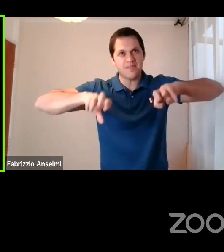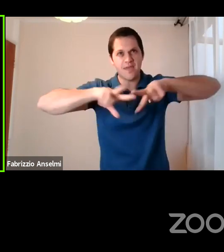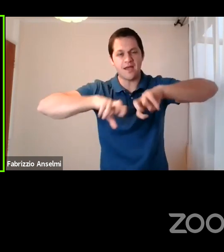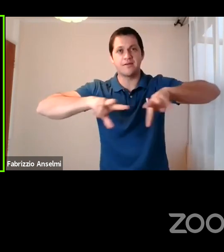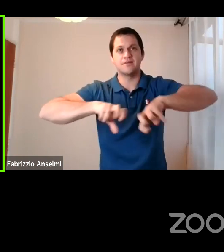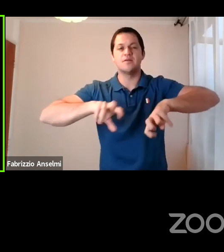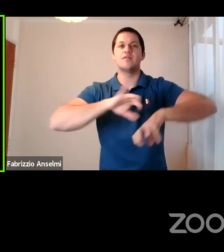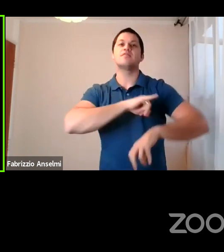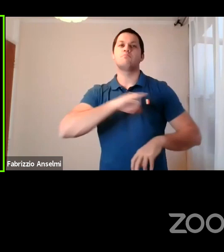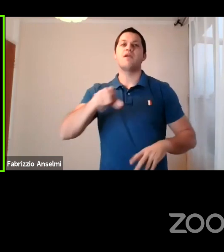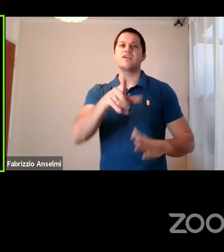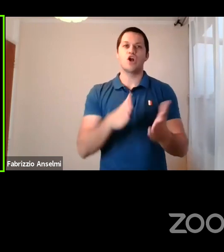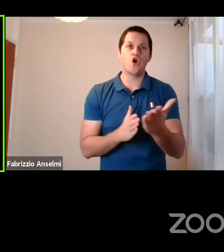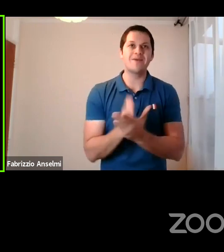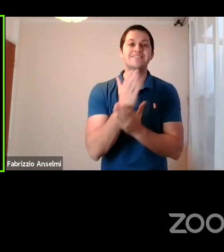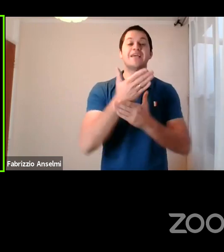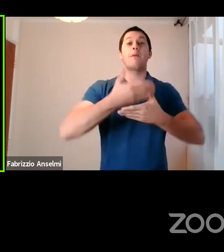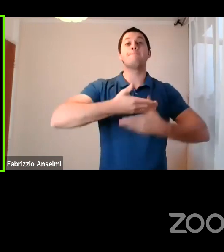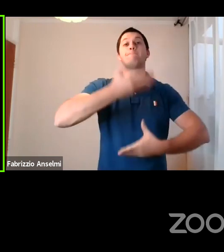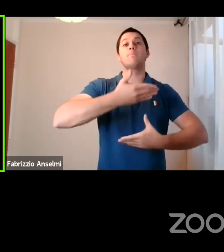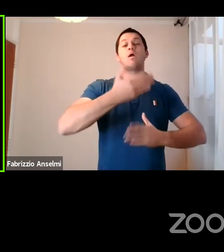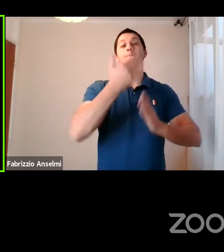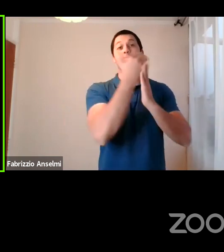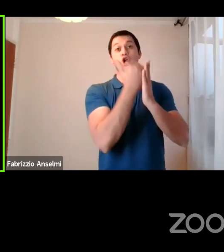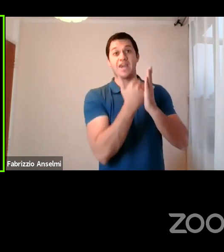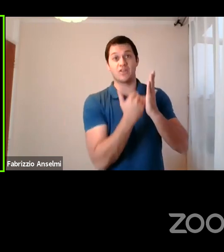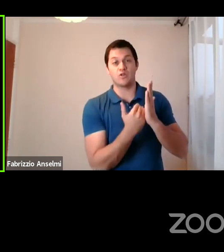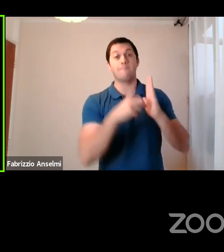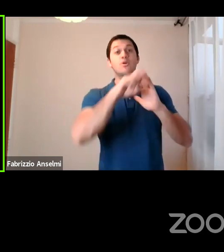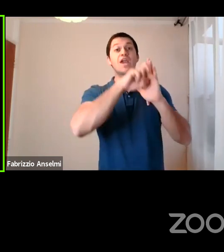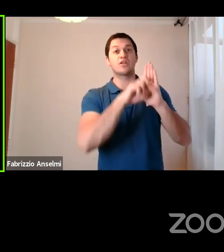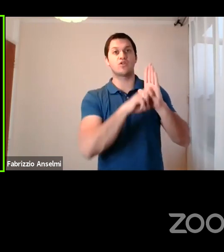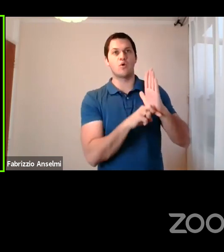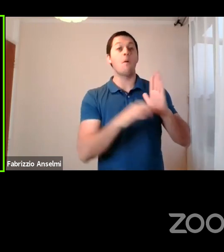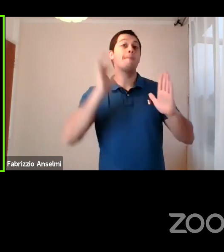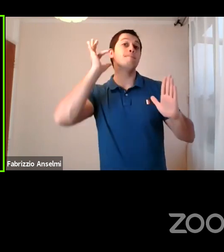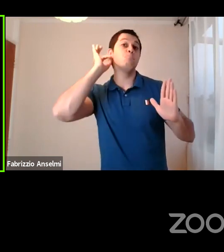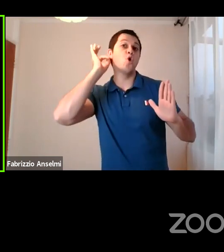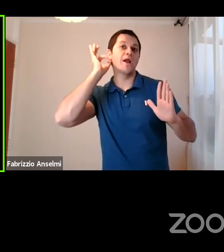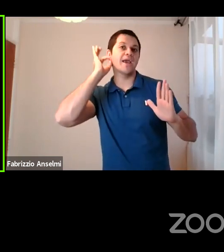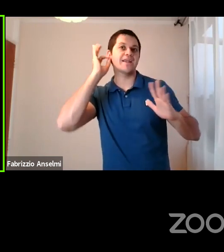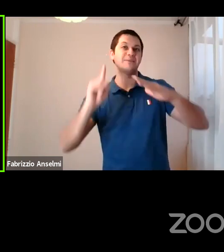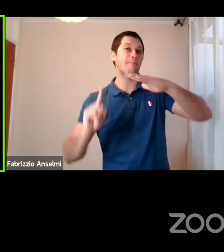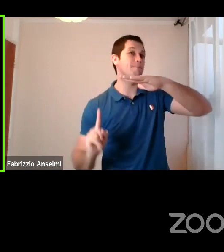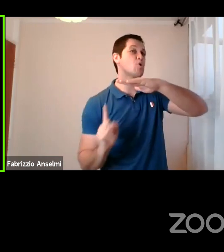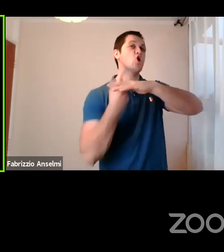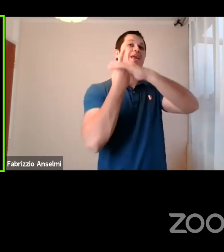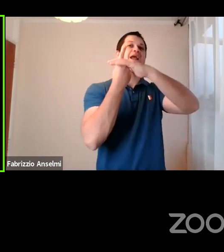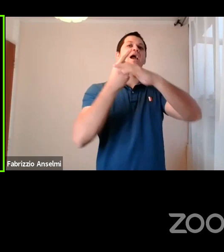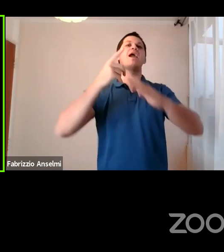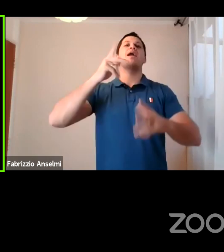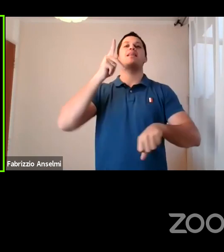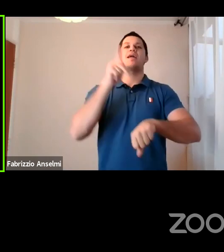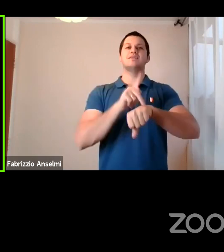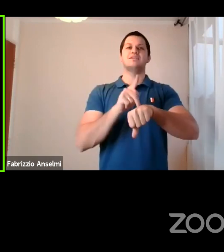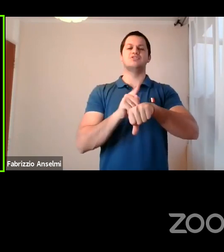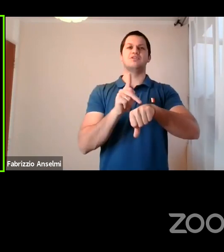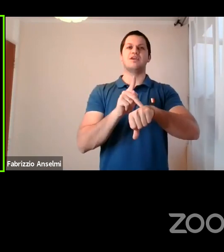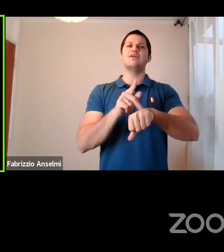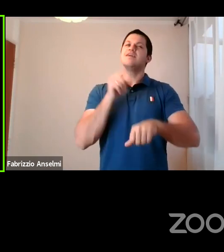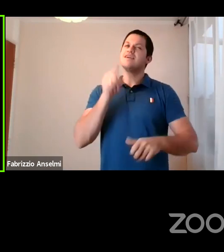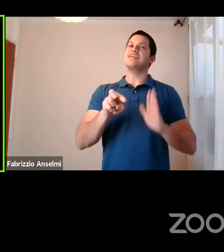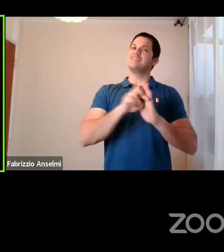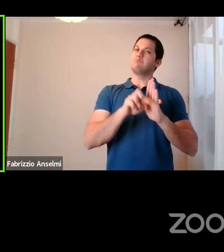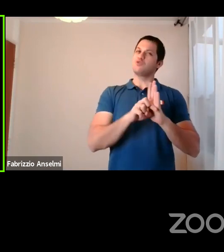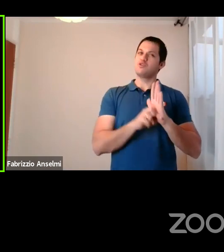surge el proyecto Mujeres Pioneras en la Kinesiología, y es un proyecto muy bonito que nos buscó y nos